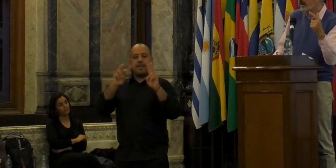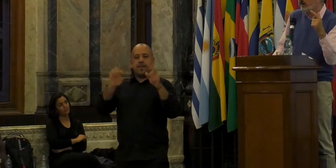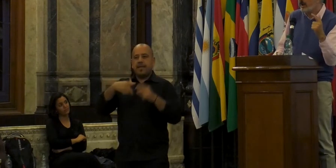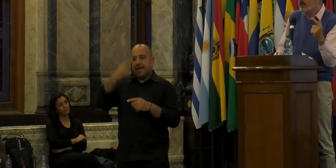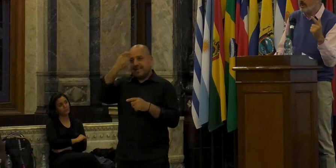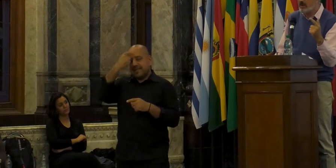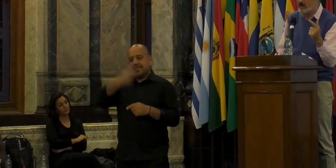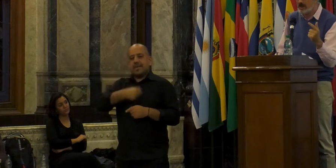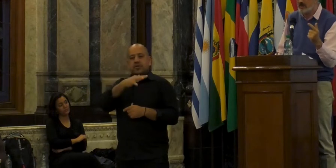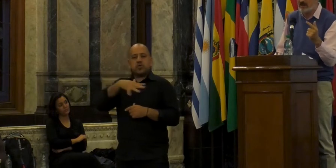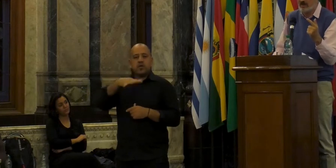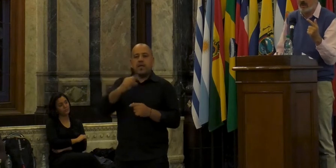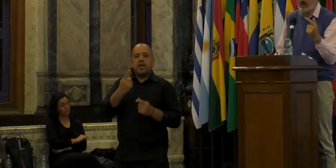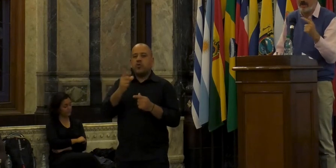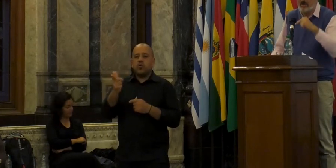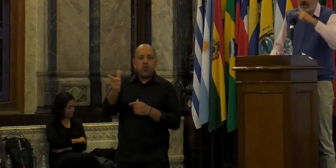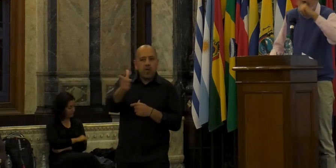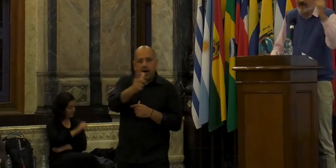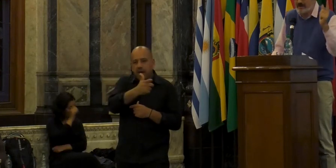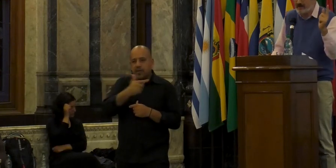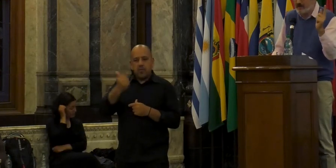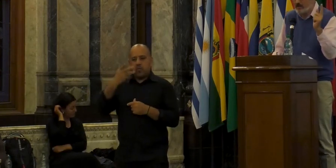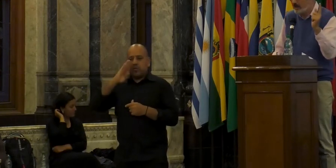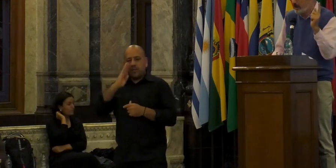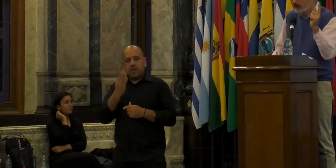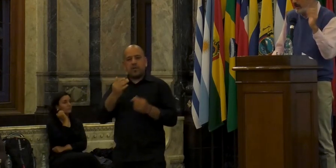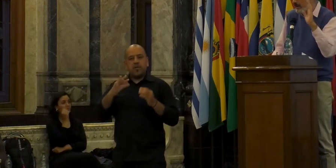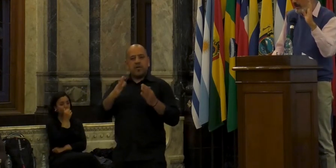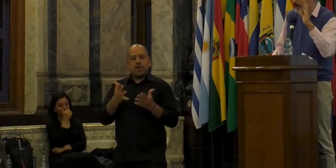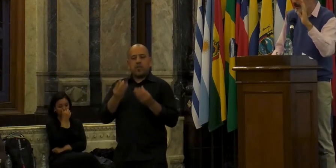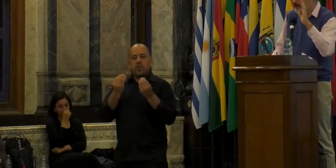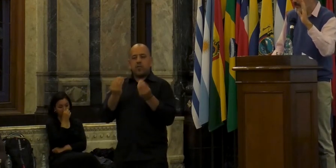que dicen no hay un conocimiento que se produzca desde una especie de sitio